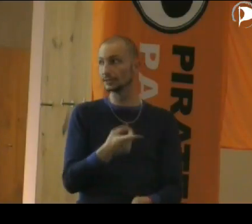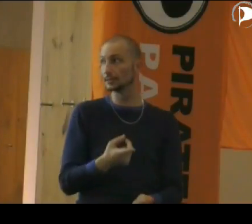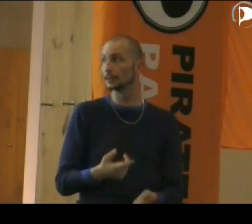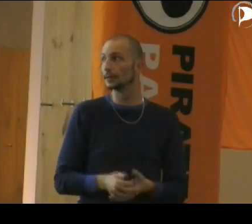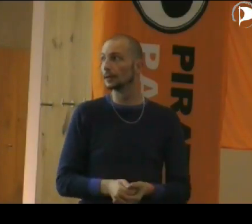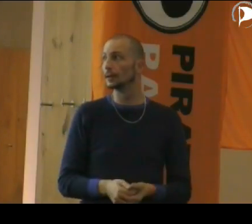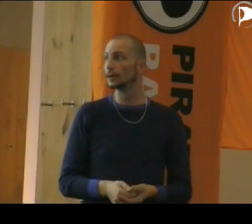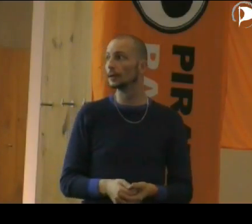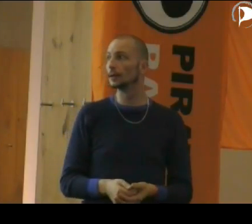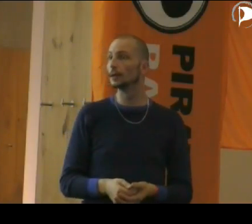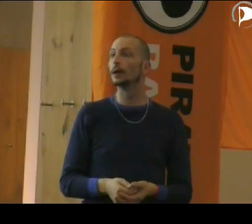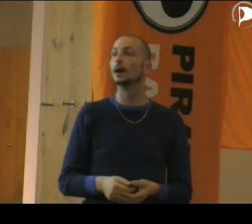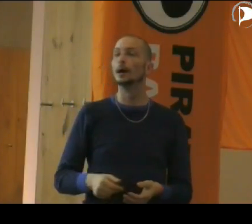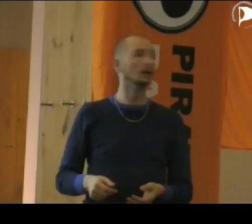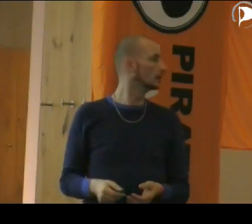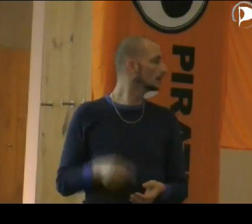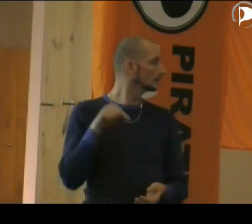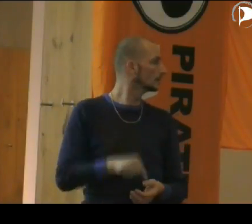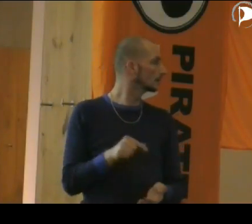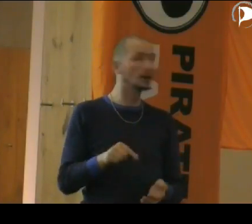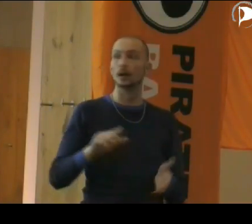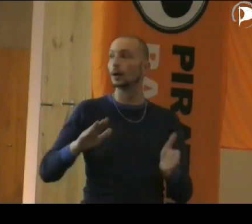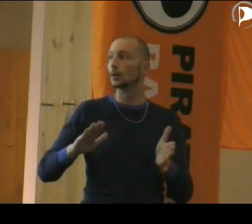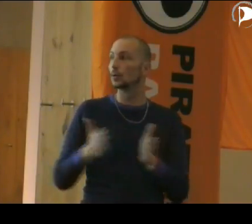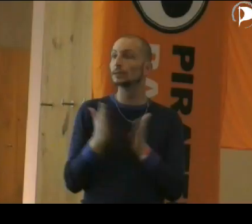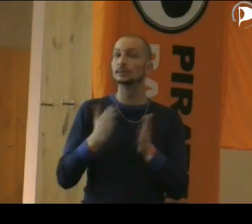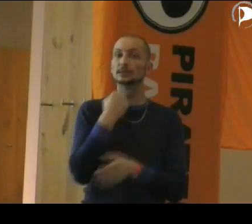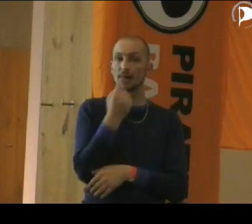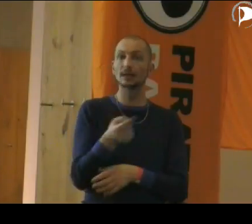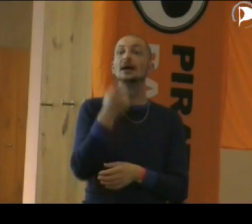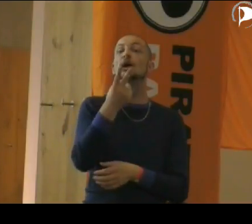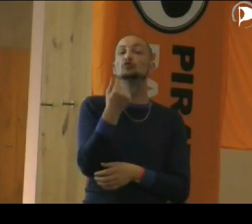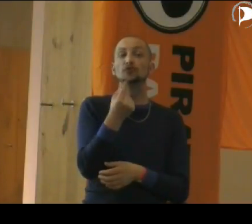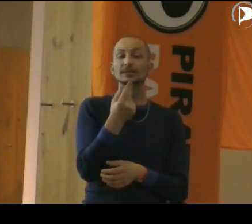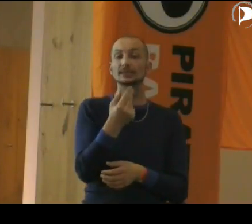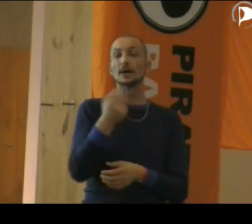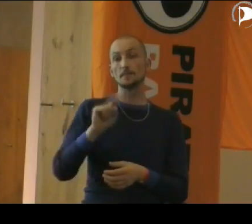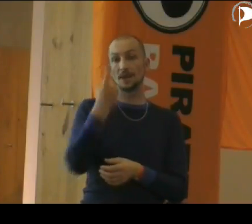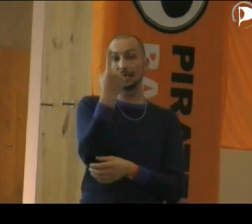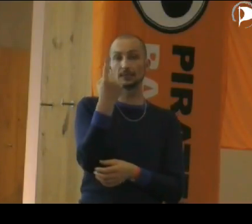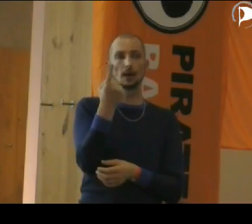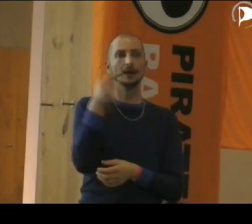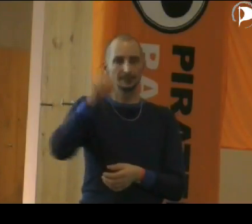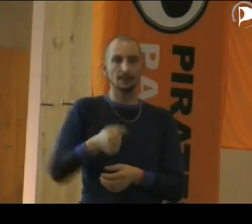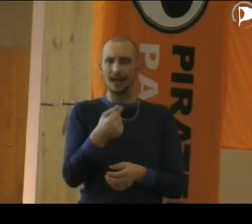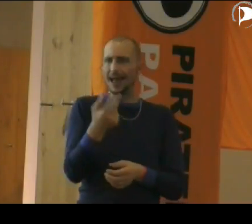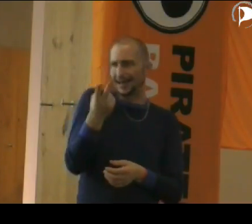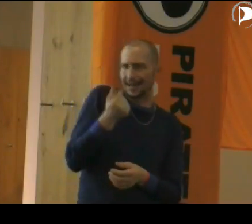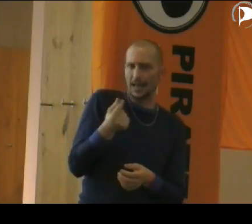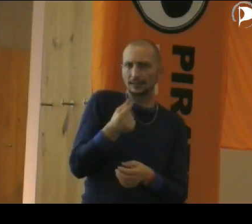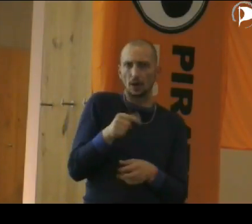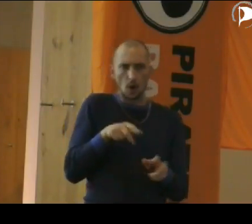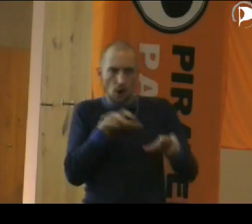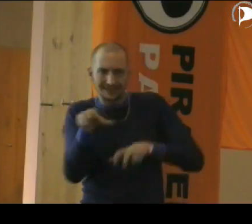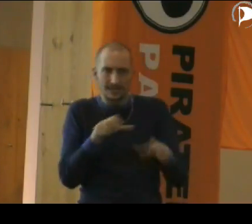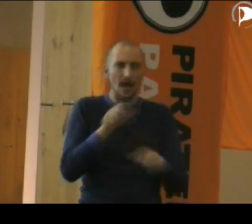erst mal eine kurze stellungnahme weist sich eine schatzmeisters ich sehe nicht die rolle schmeißt das geld zu organisieren zu entscheiden